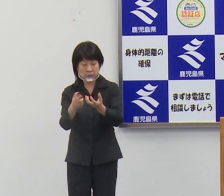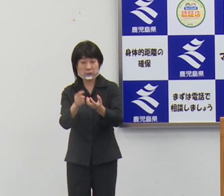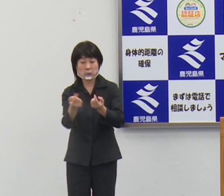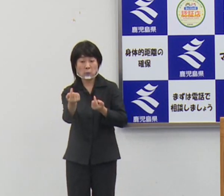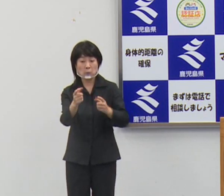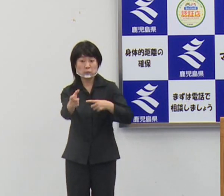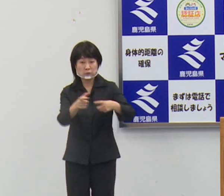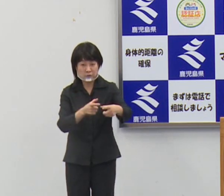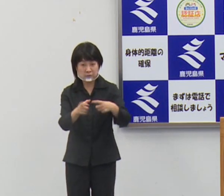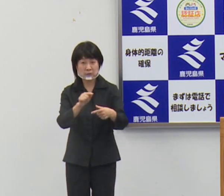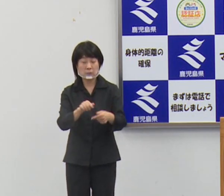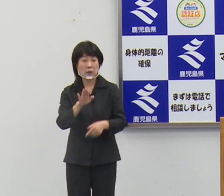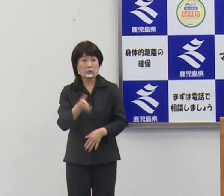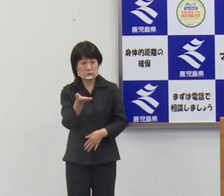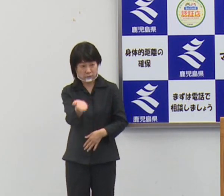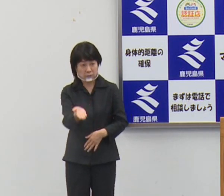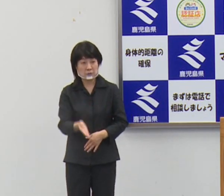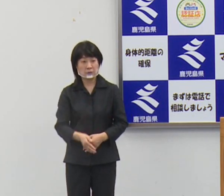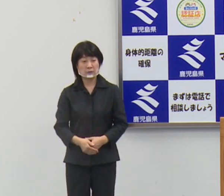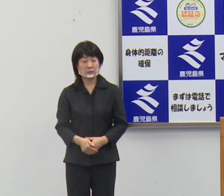か。